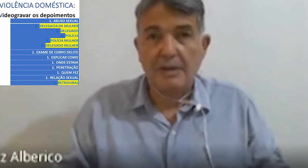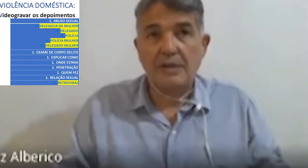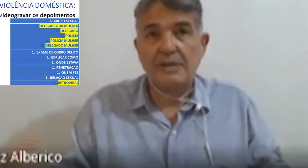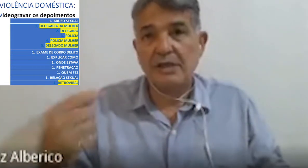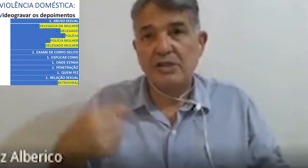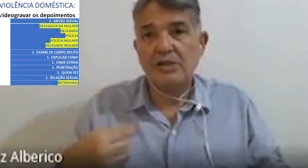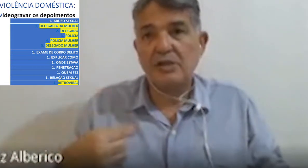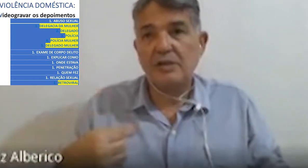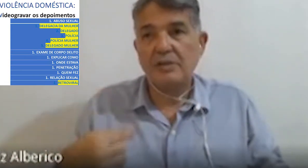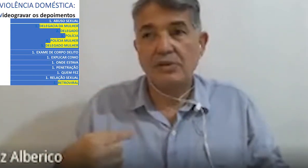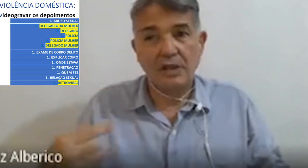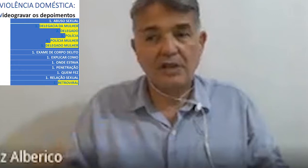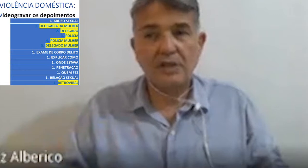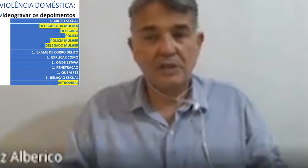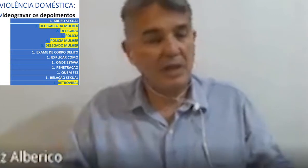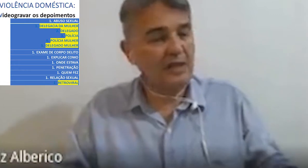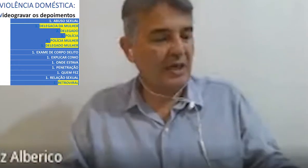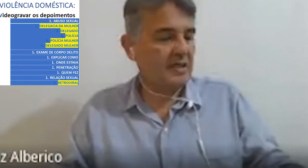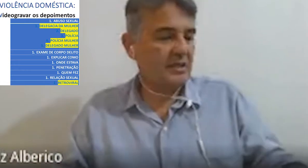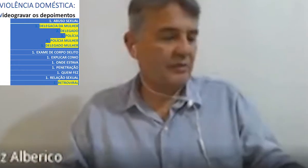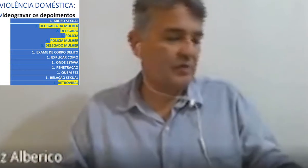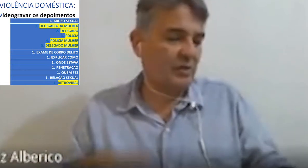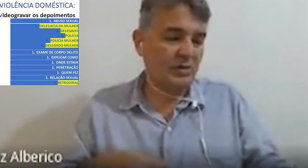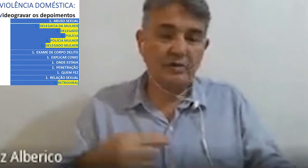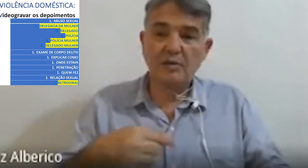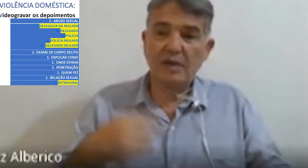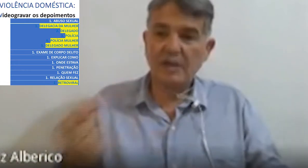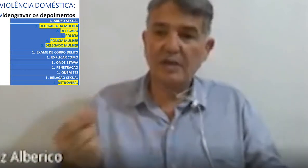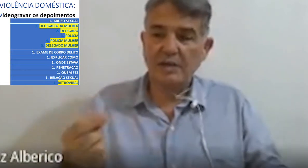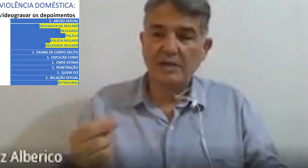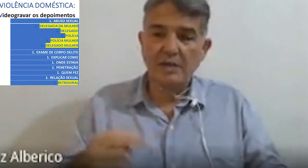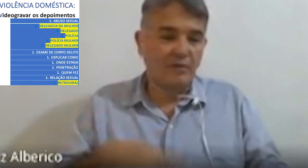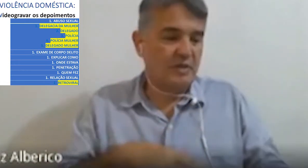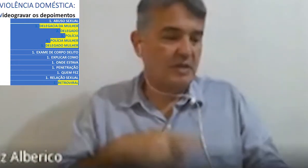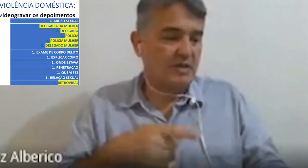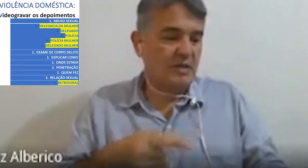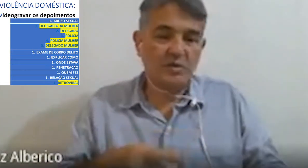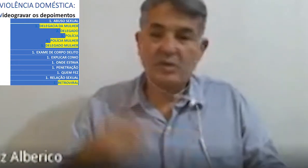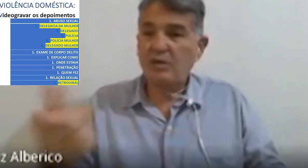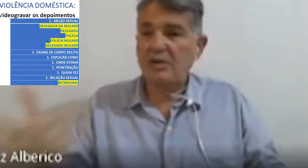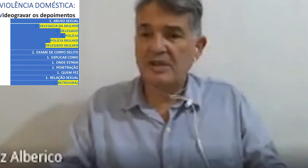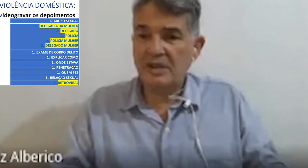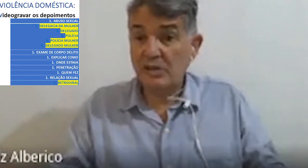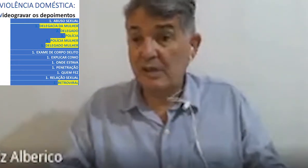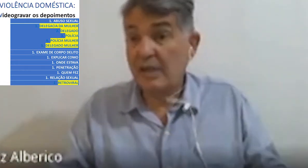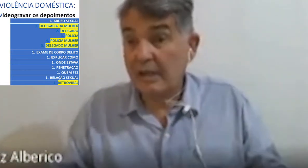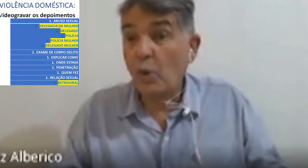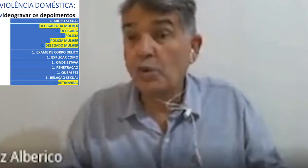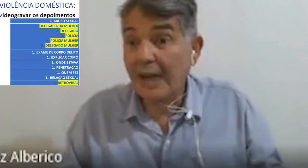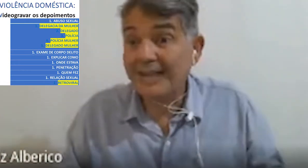E se a gente chega e diz, é interessante, você quando veio aqui, você disse isso, agora você está dizendo isso, está caindo em